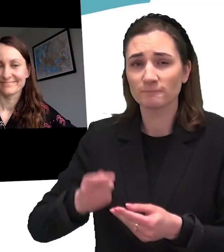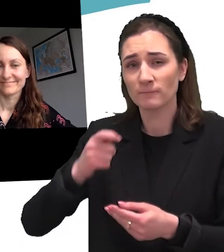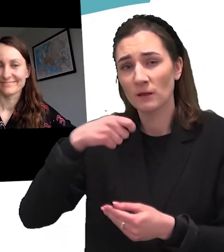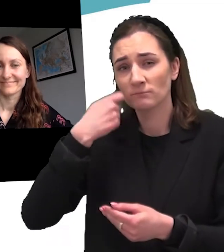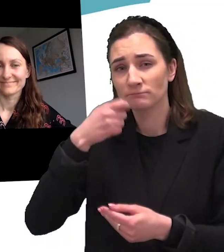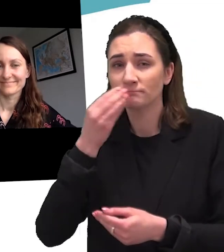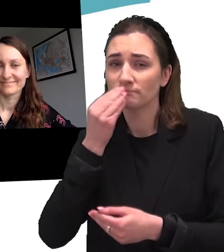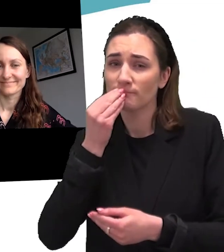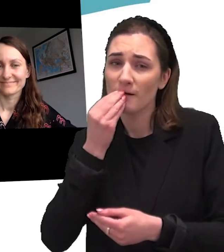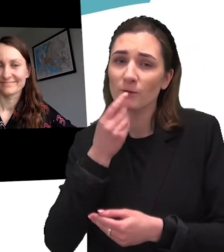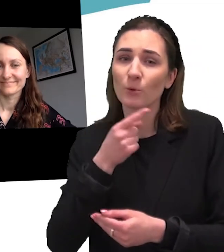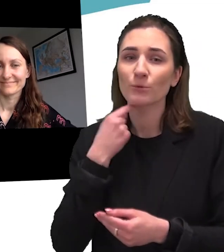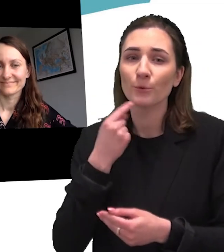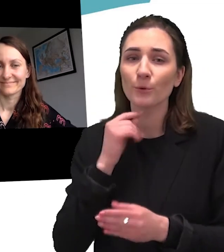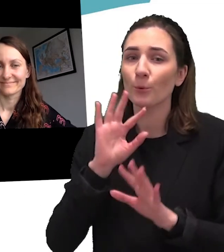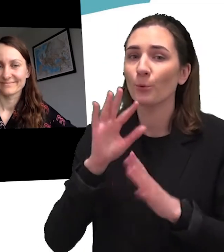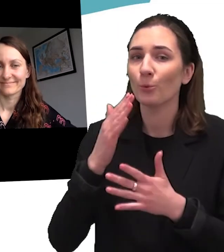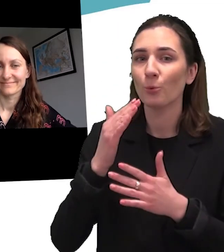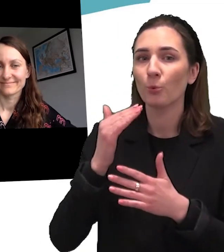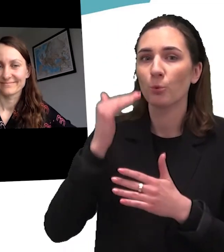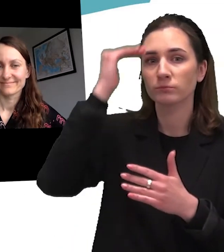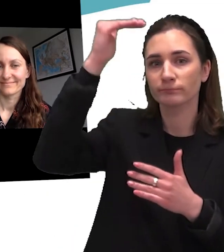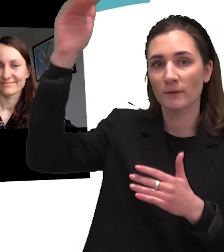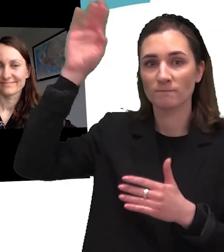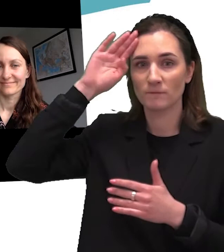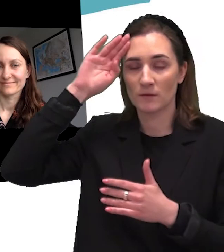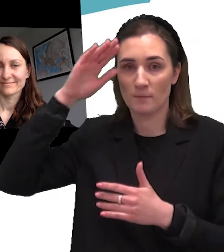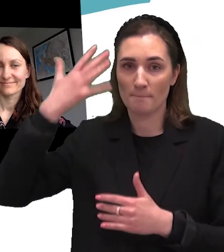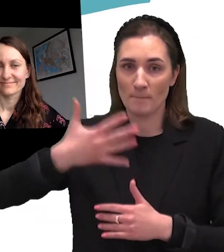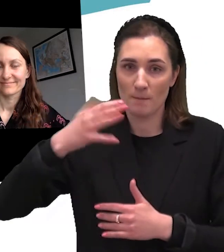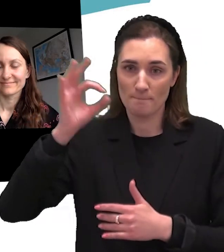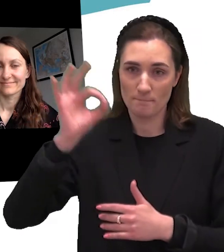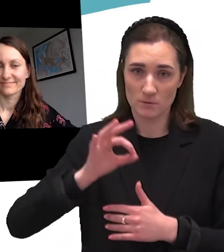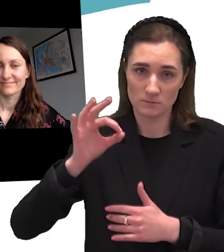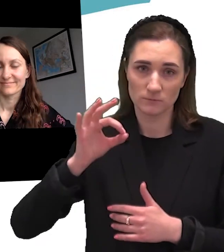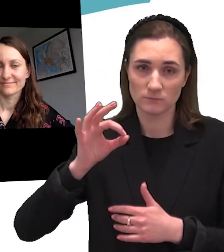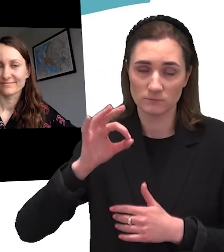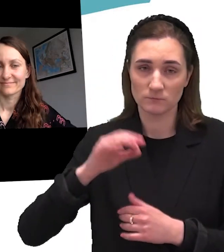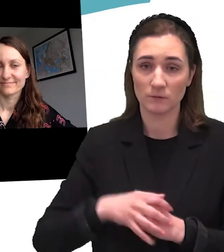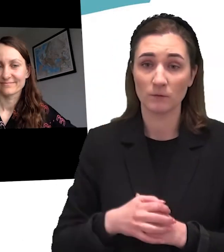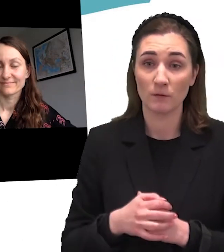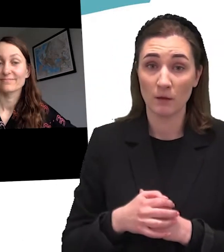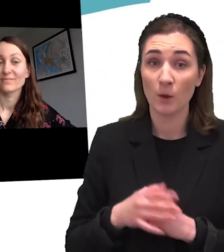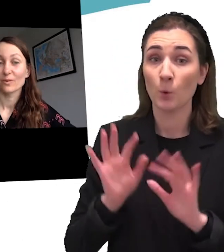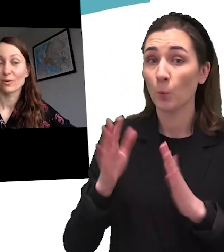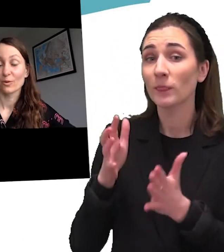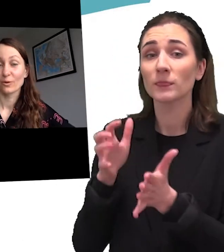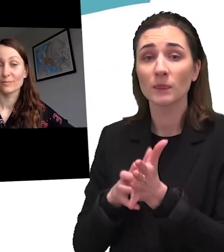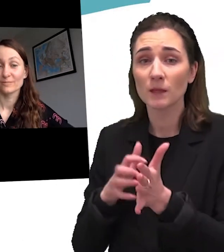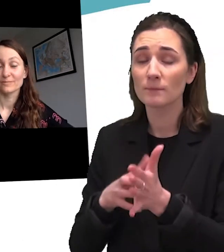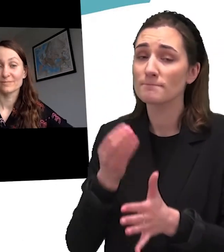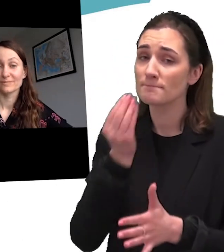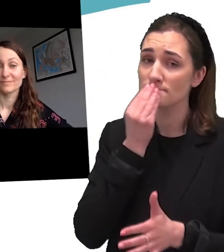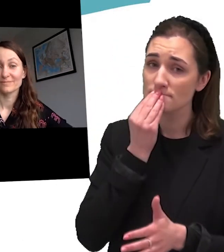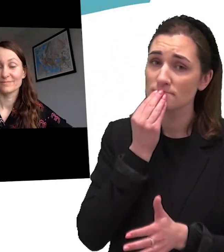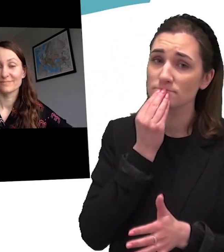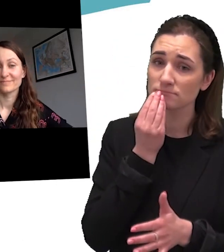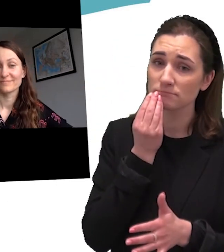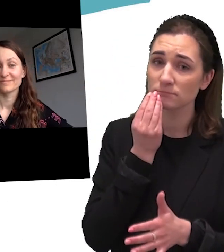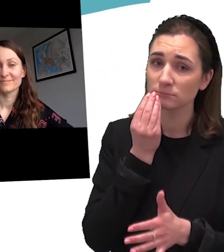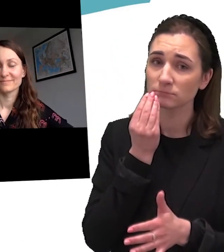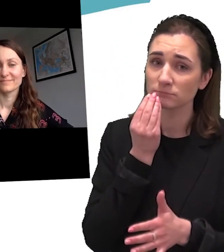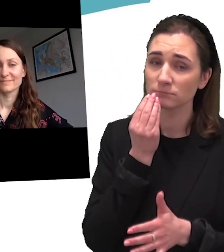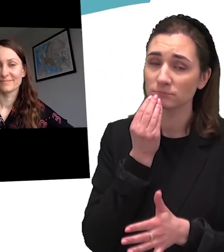porcija turi, jisai suvalgo per dieną daugiau negu suaugęs vyras, maždaug 50%. Uh-huh. Ir jeigu jam